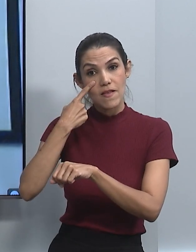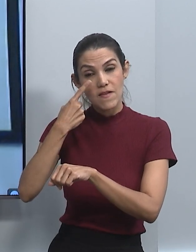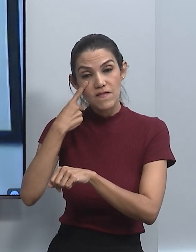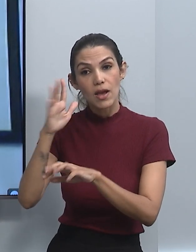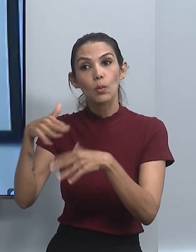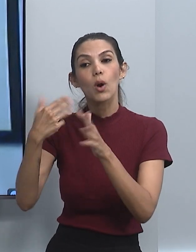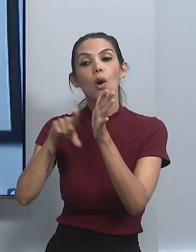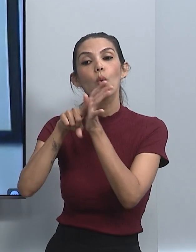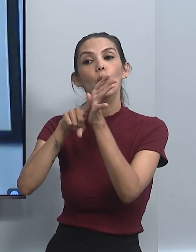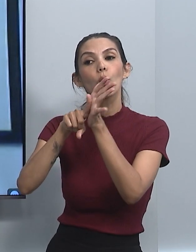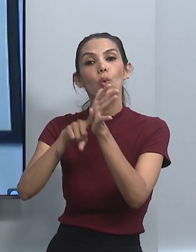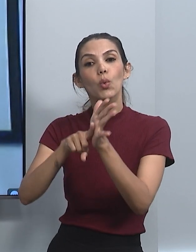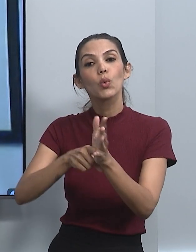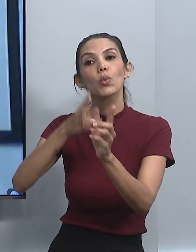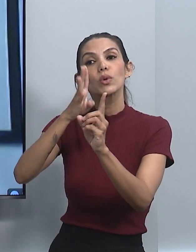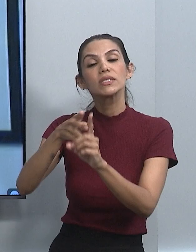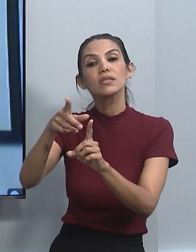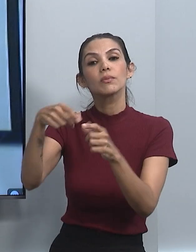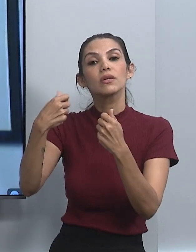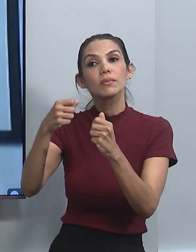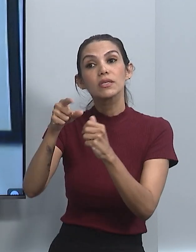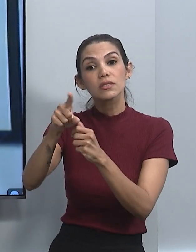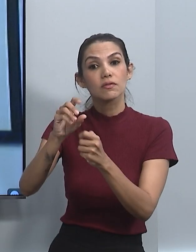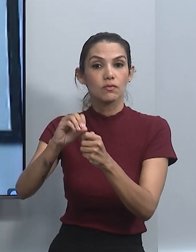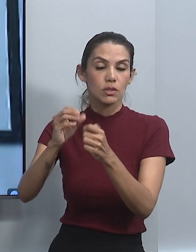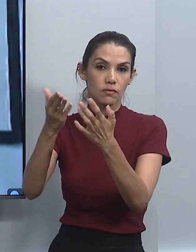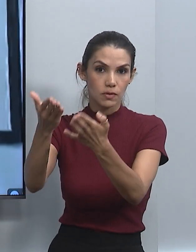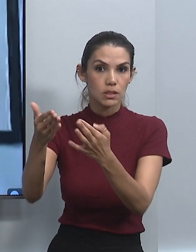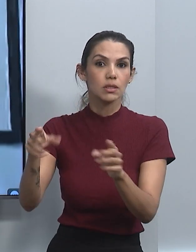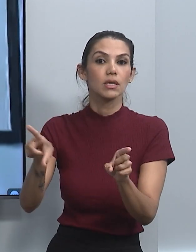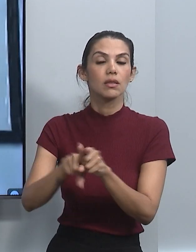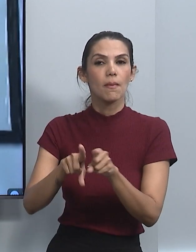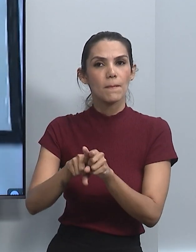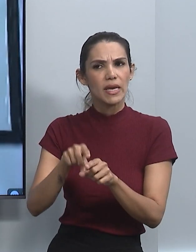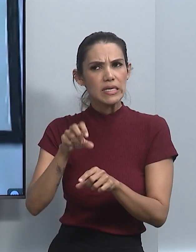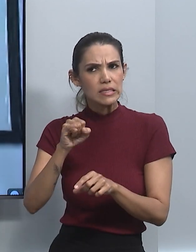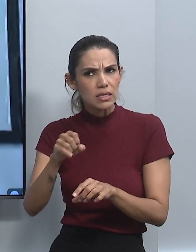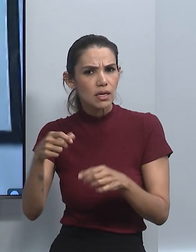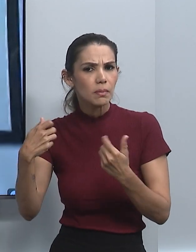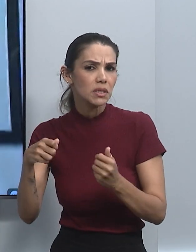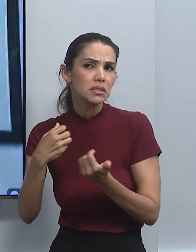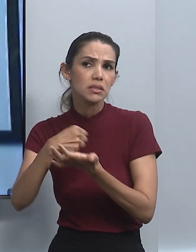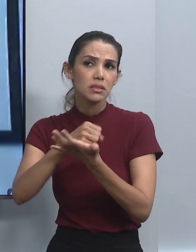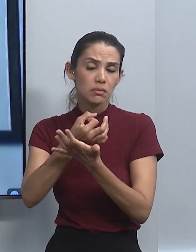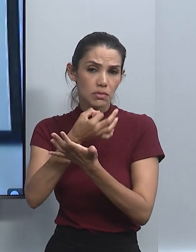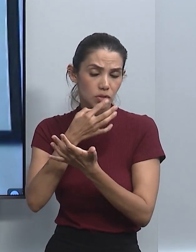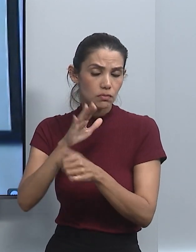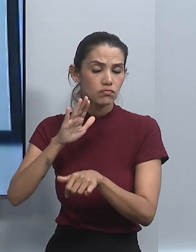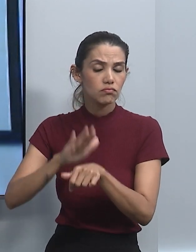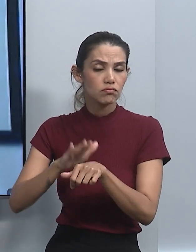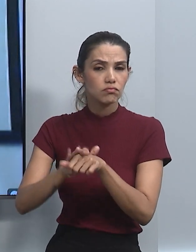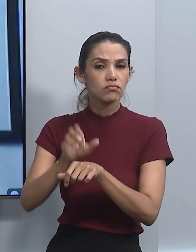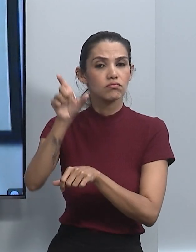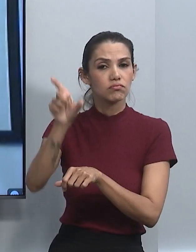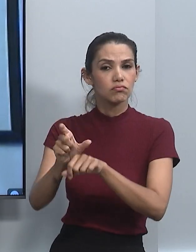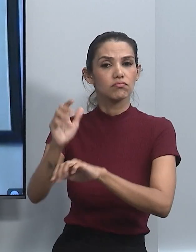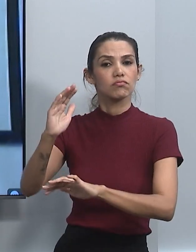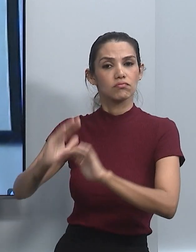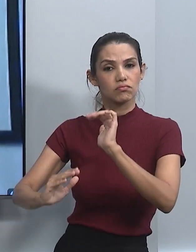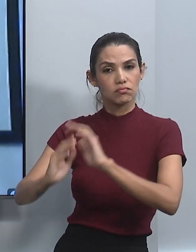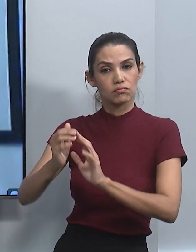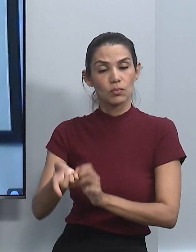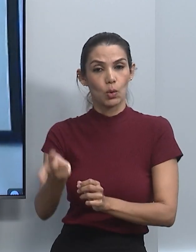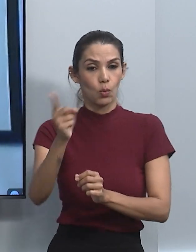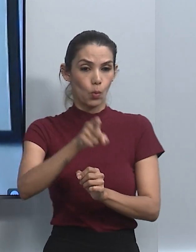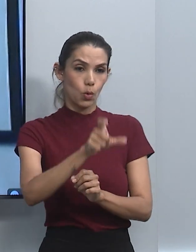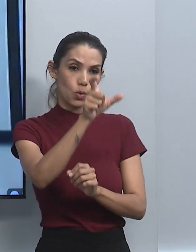exames necessários, é ele quem vai prescrever se tiver medicação necessária, e o fonoaudiólogo, ele é